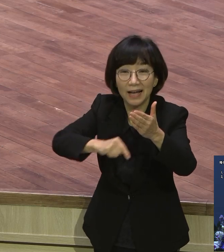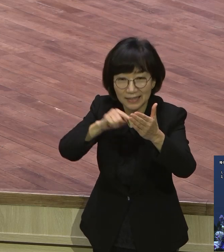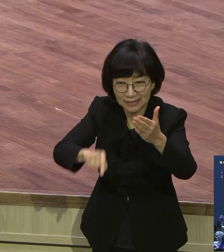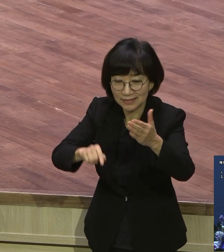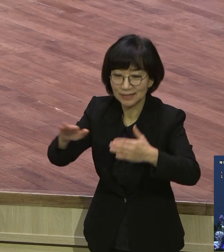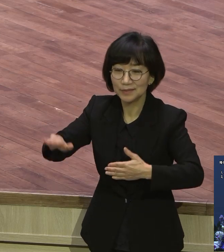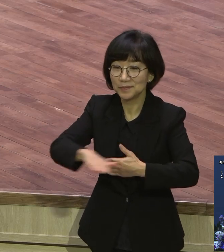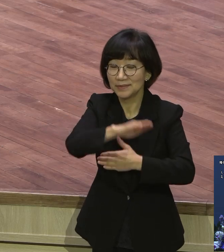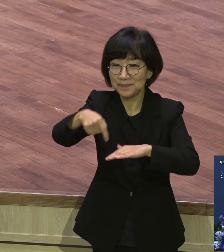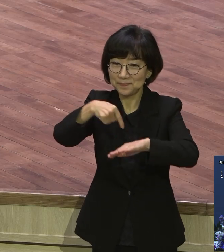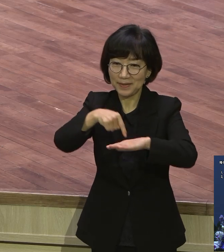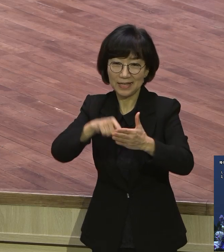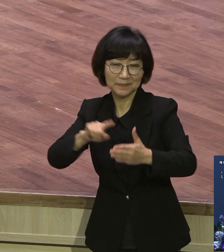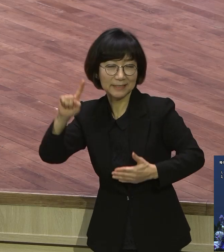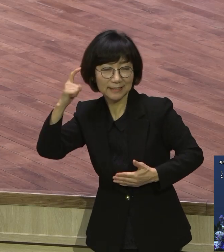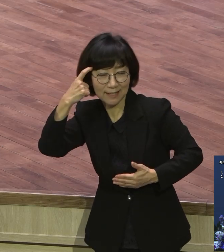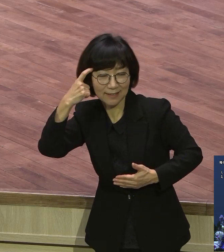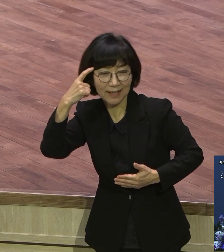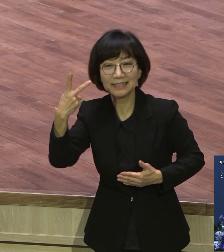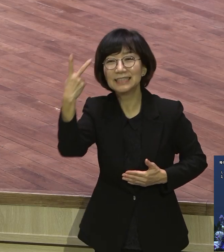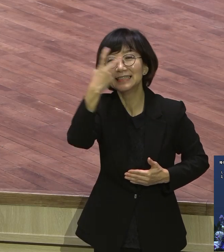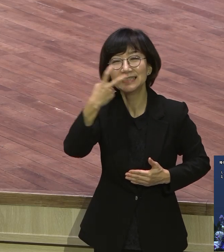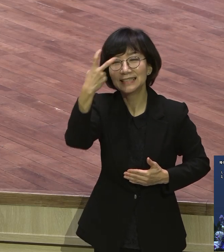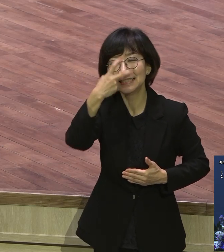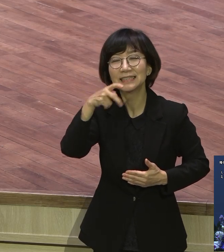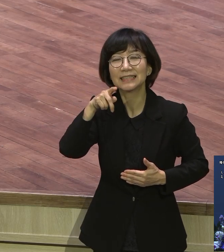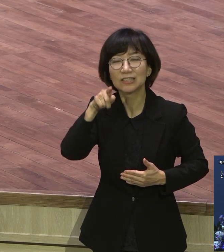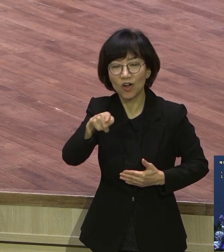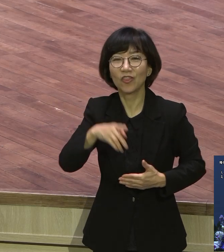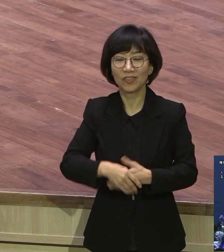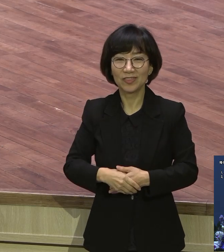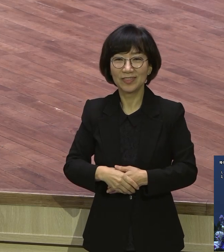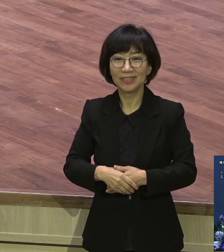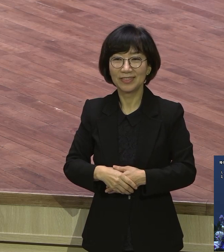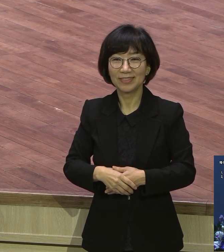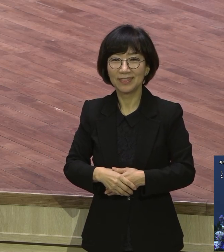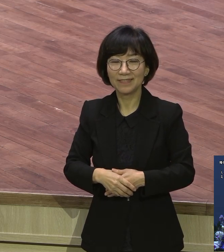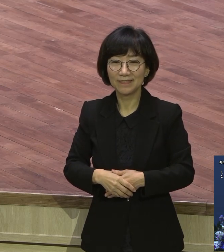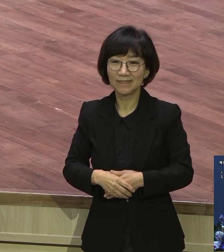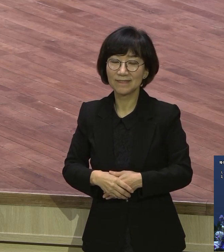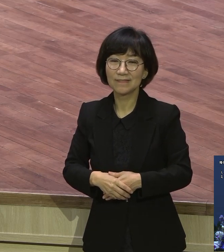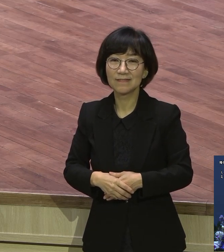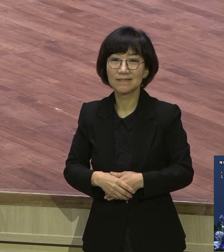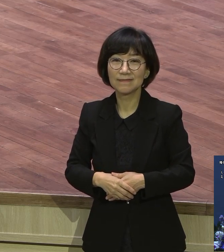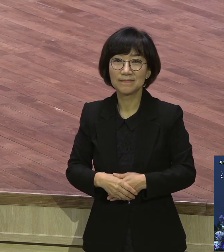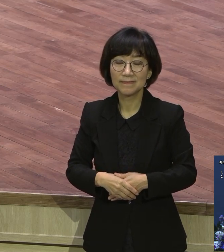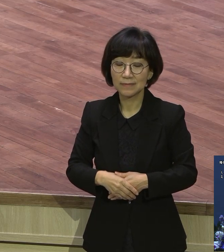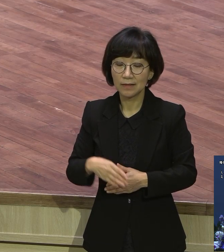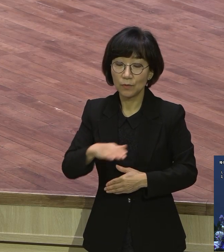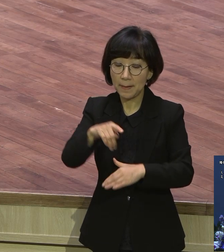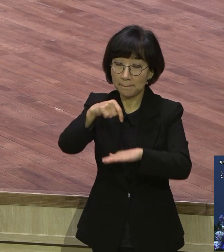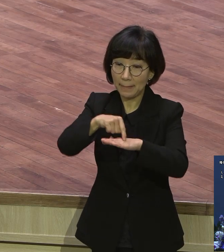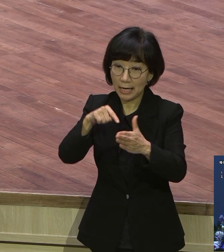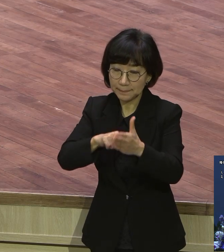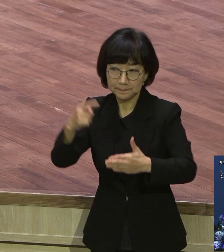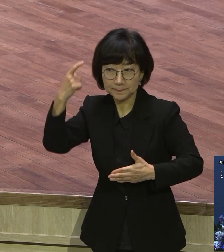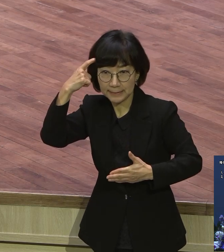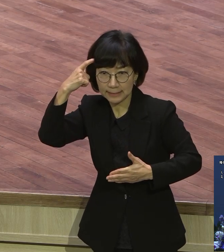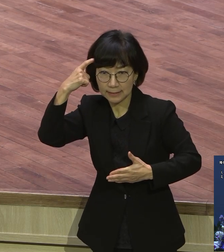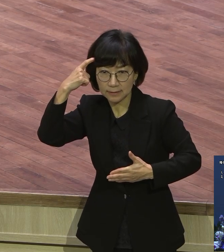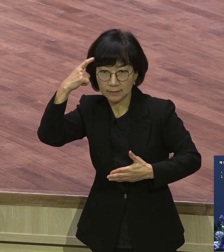마음과 생각을 지킨 것이다 그랬어요 우리 마음과 생각을 지키는 것이에요 마음과 생각을 지킨 것이다